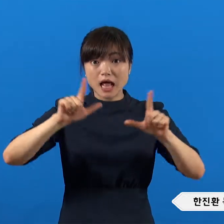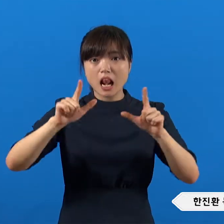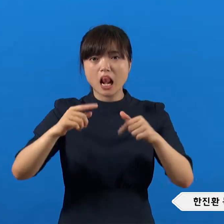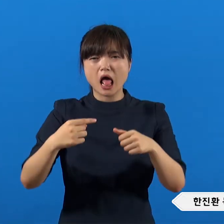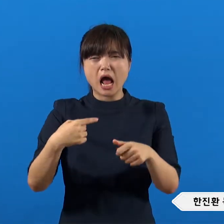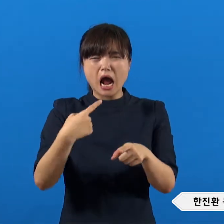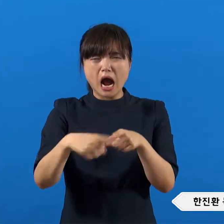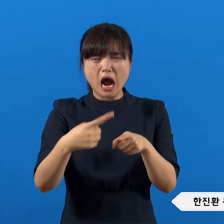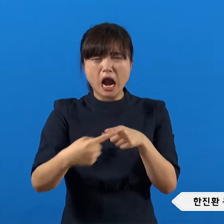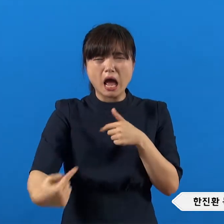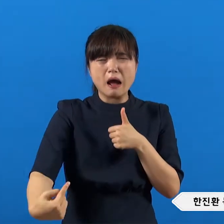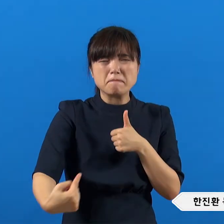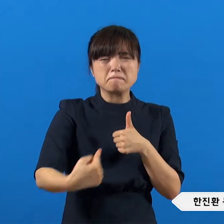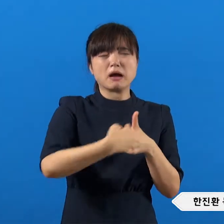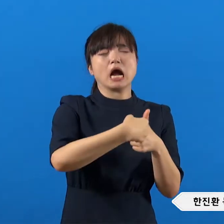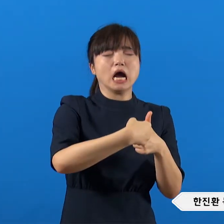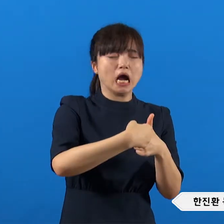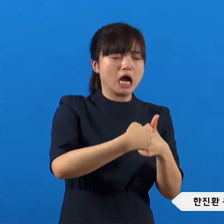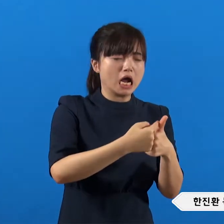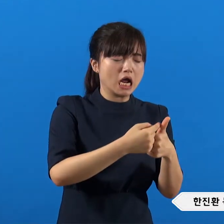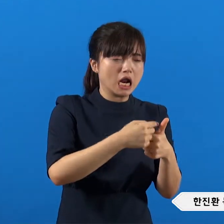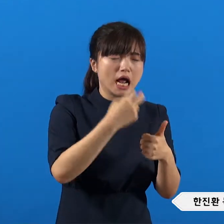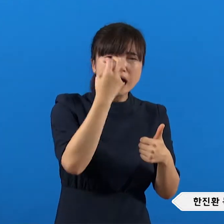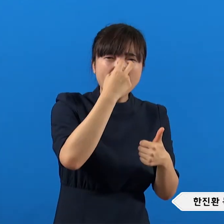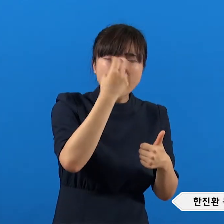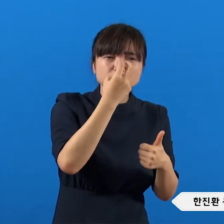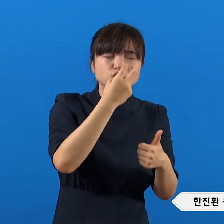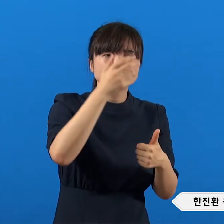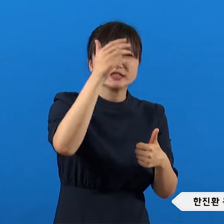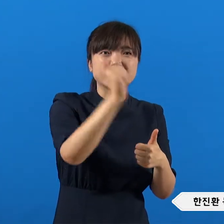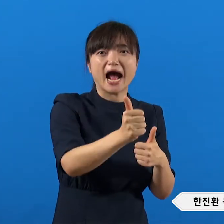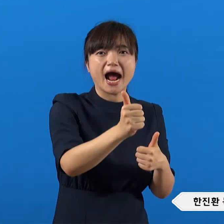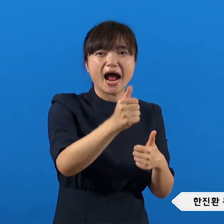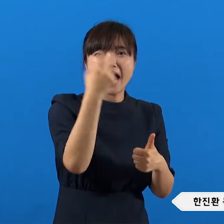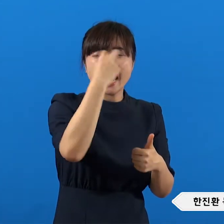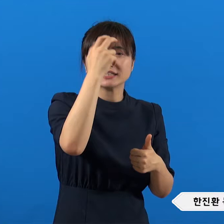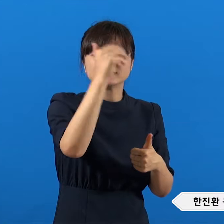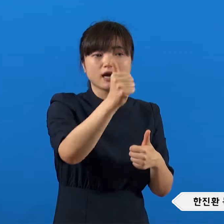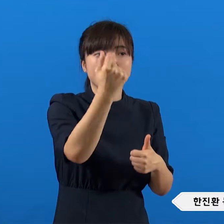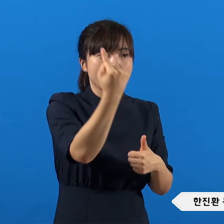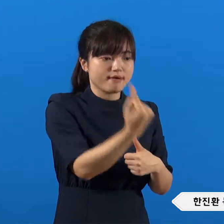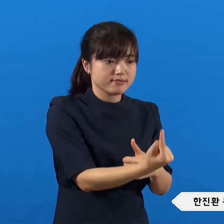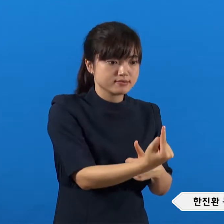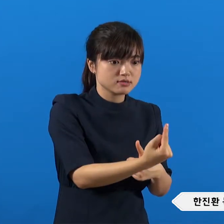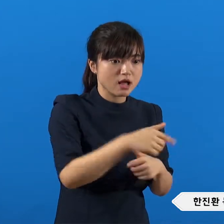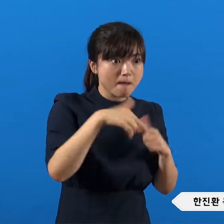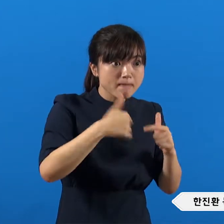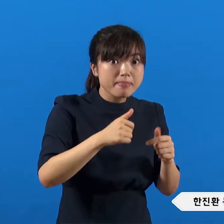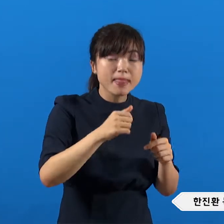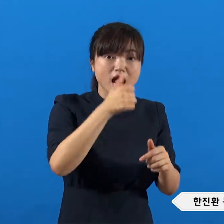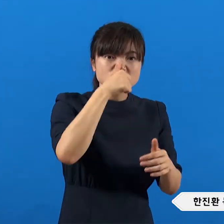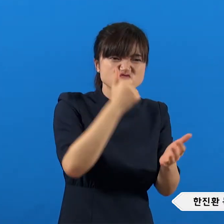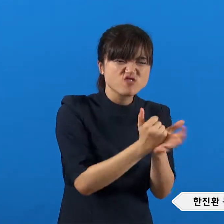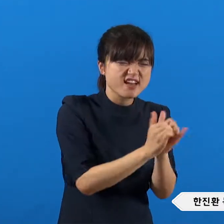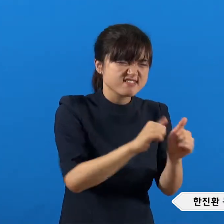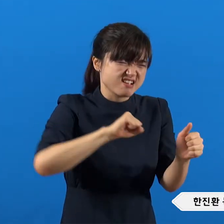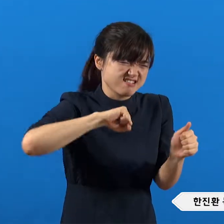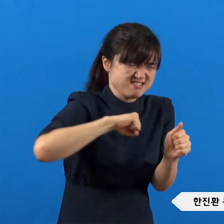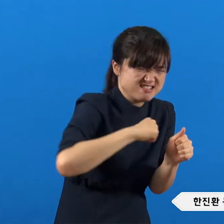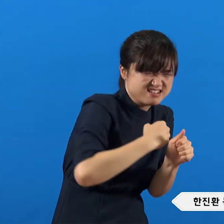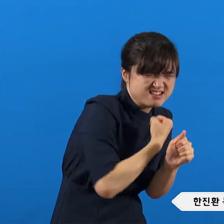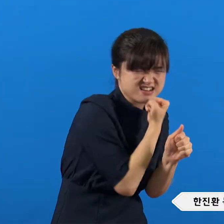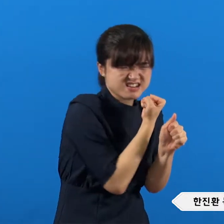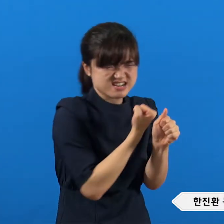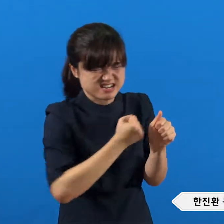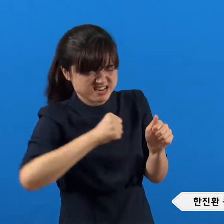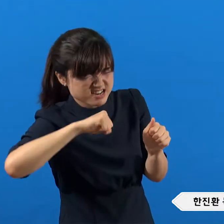칼에 찔려서 동맥이 끊어진 이 간수 하나가 실려왔습니다. 늘 죄수들을 고문하고